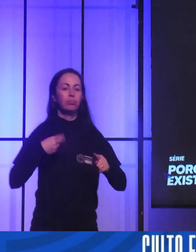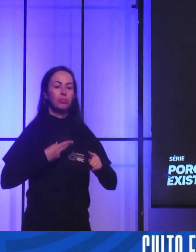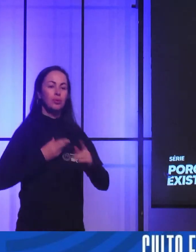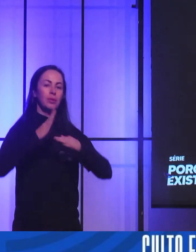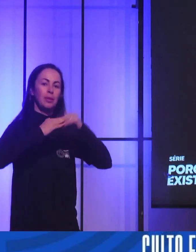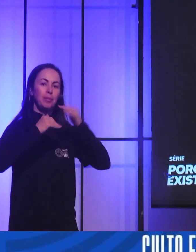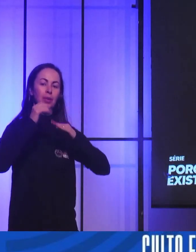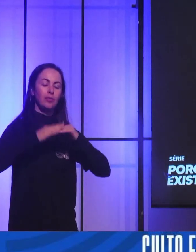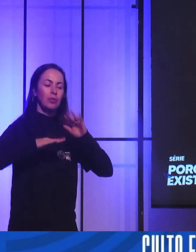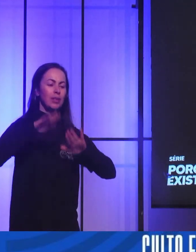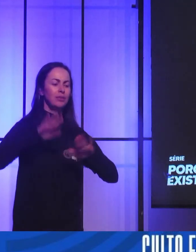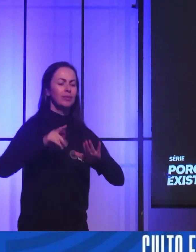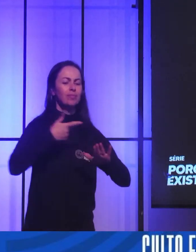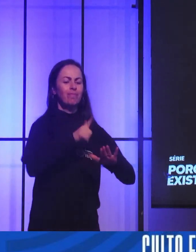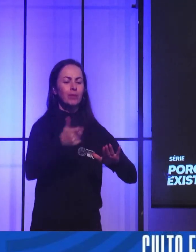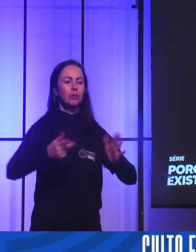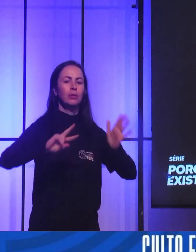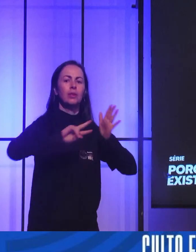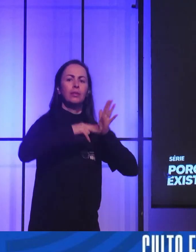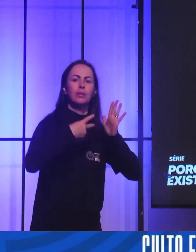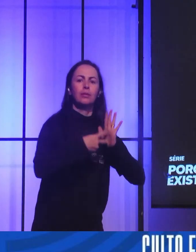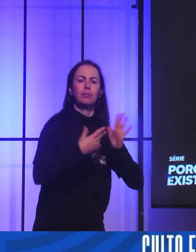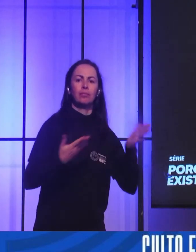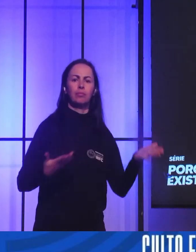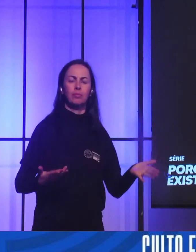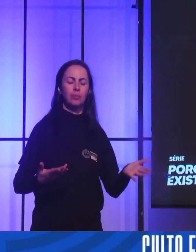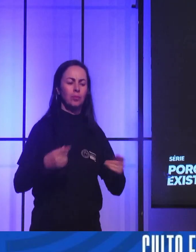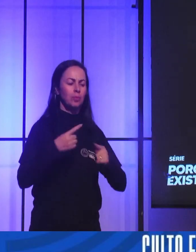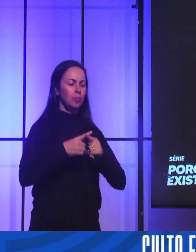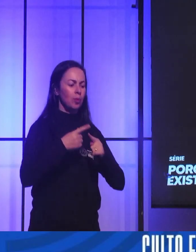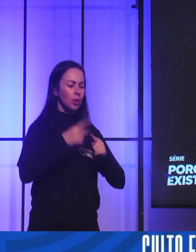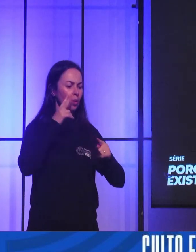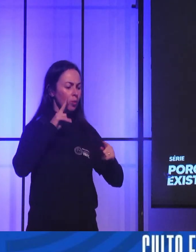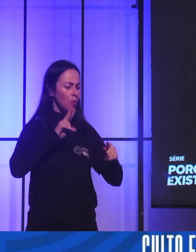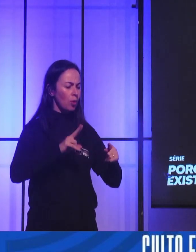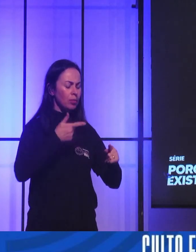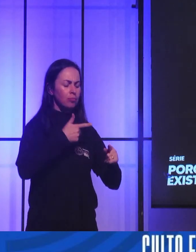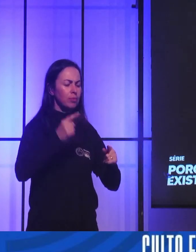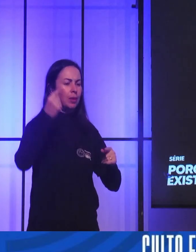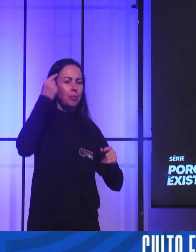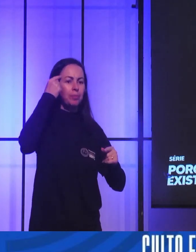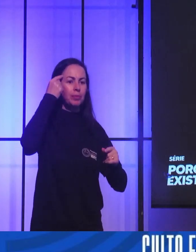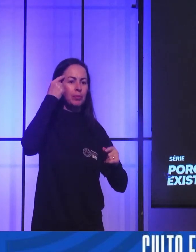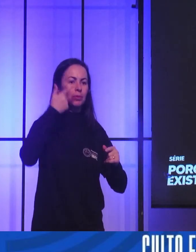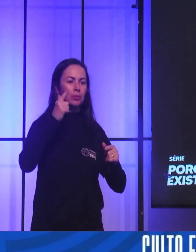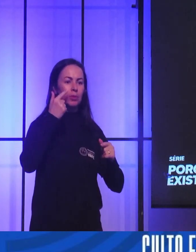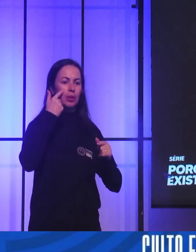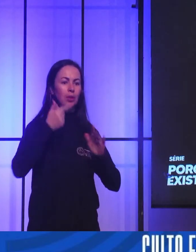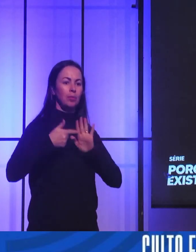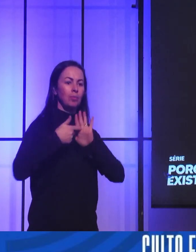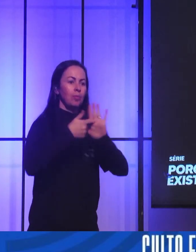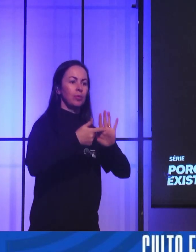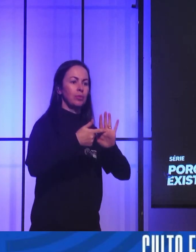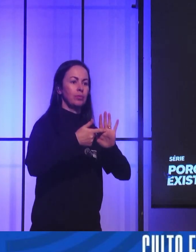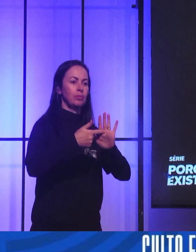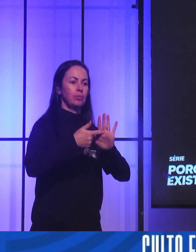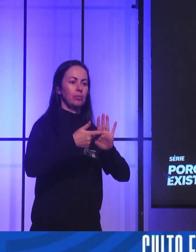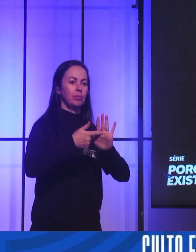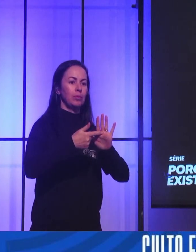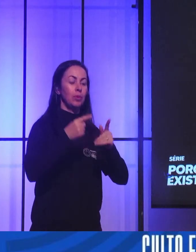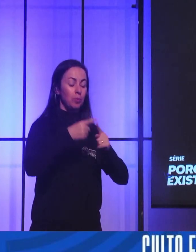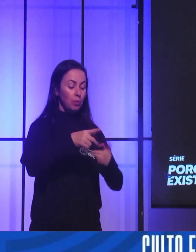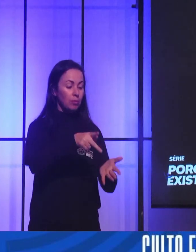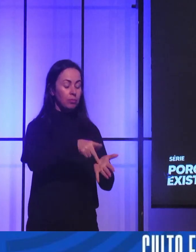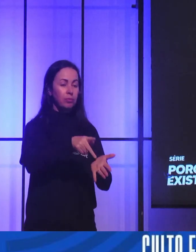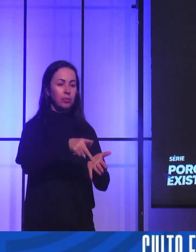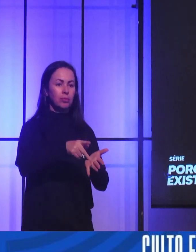sentido, é destituída de uma reflexão, não reflete essa